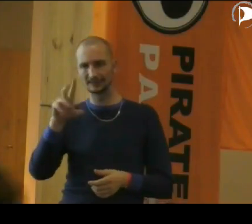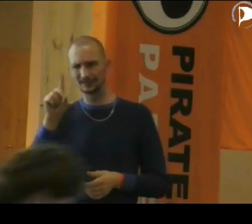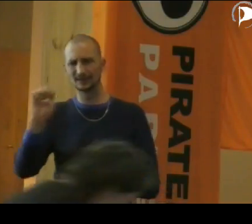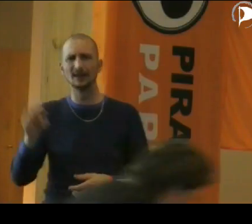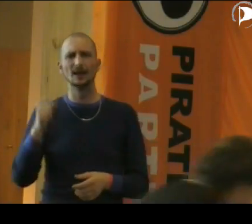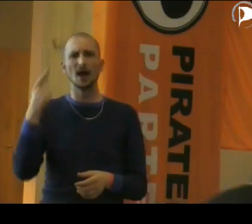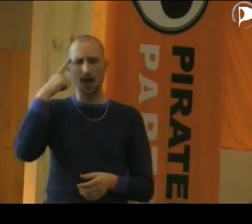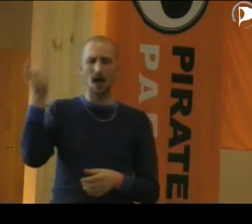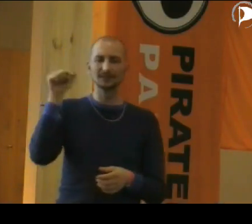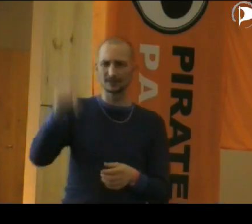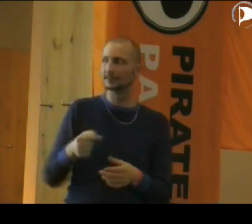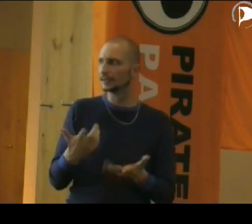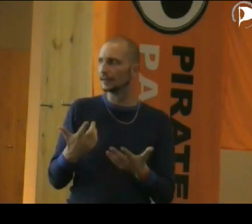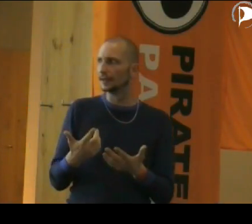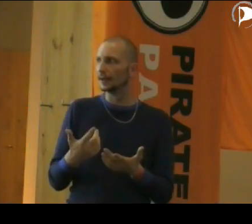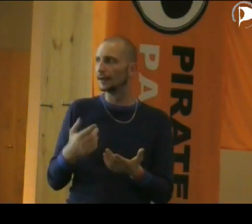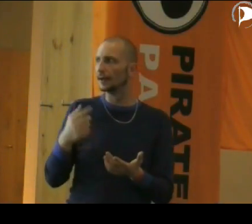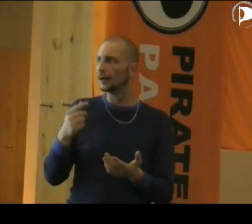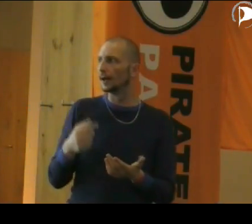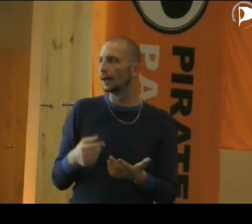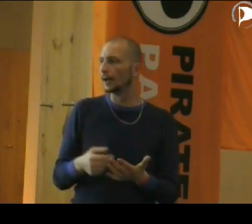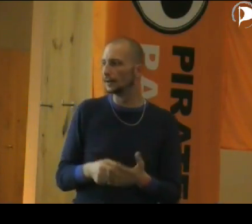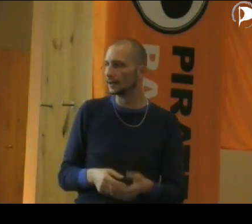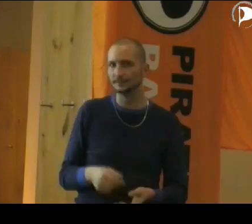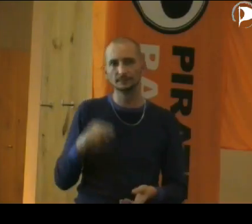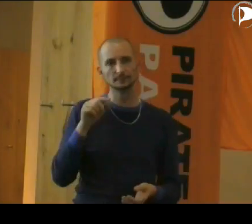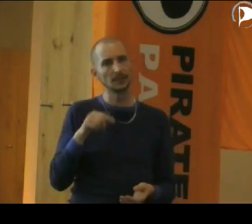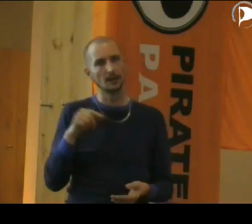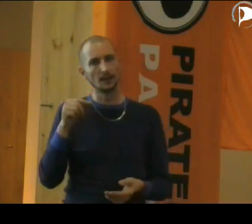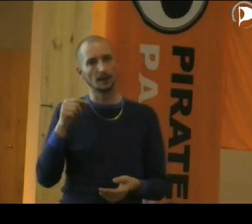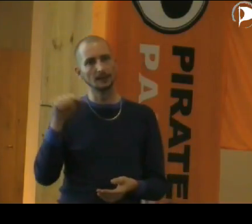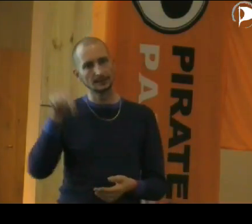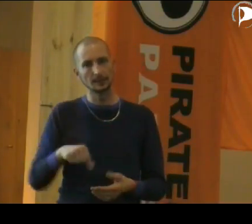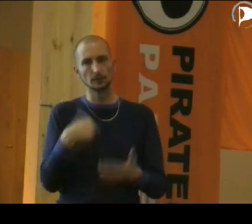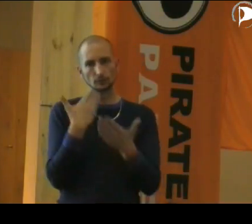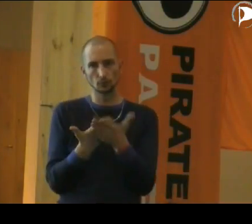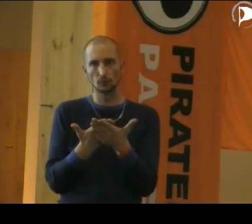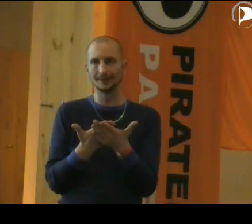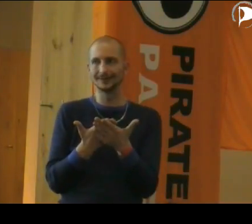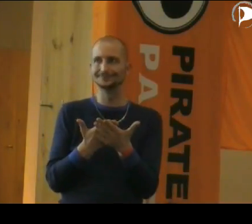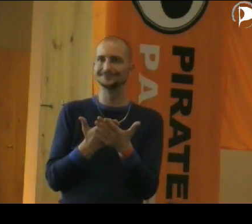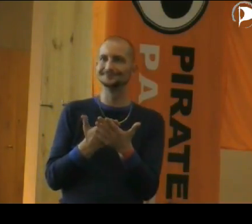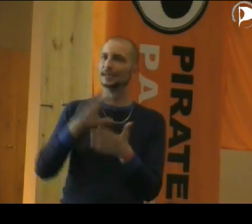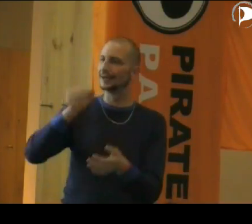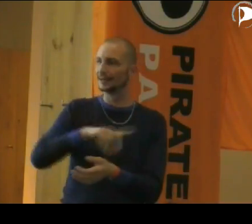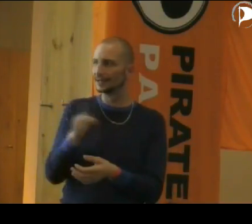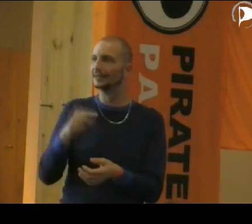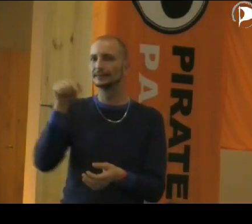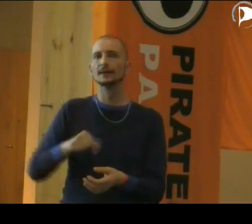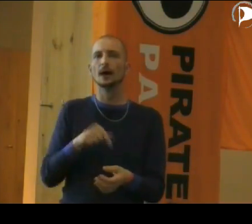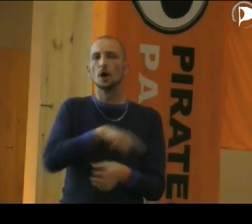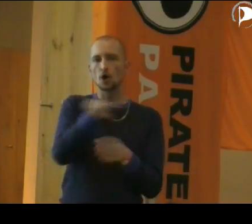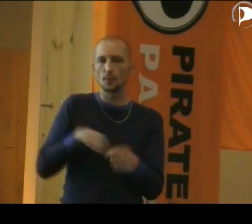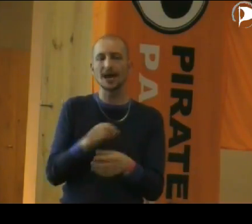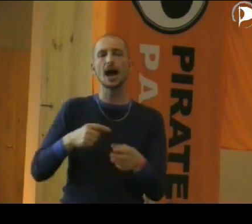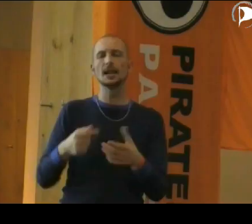weitergeht es machen sollten ist es einfach tatsächlich nicht gewesen war alles um kommunalwahl aber